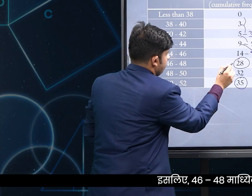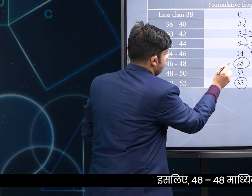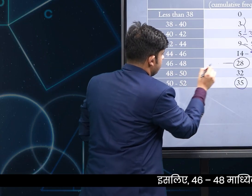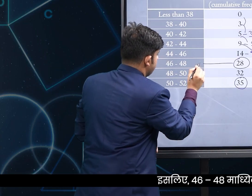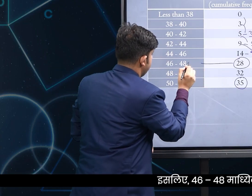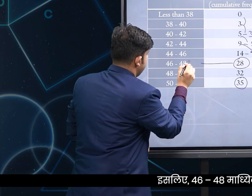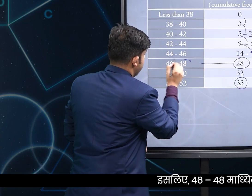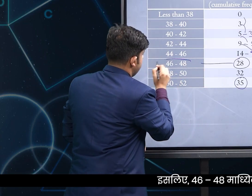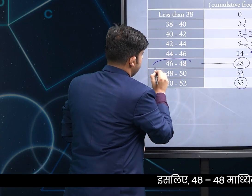वर्ग है।